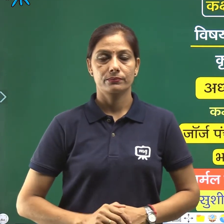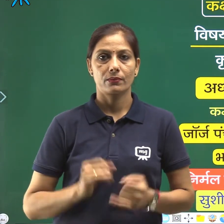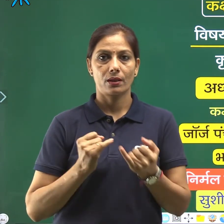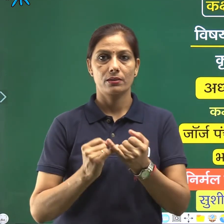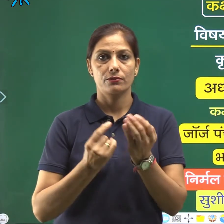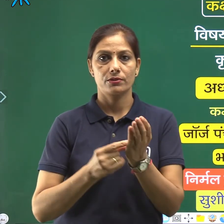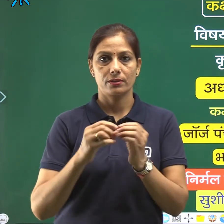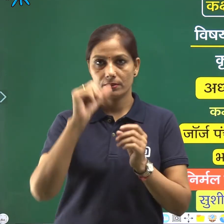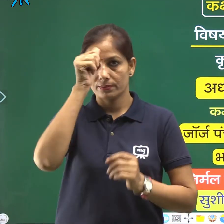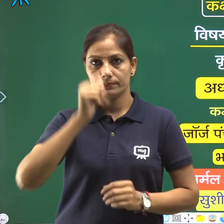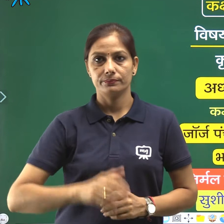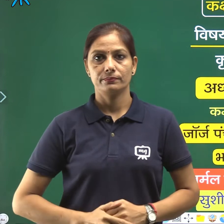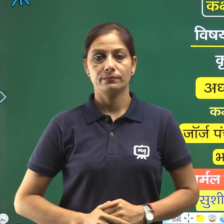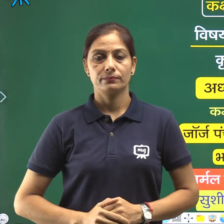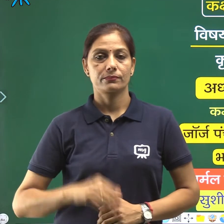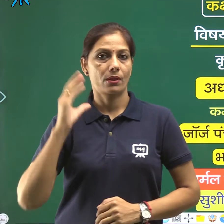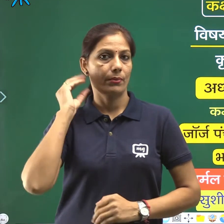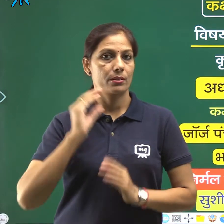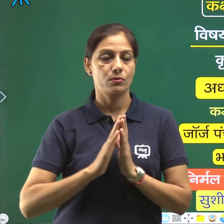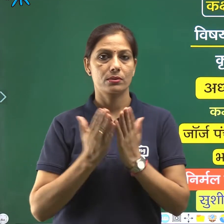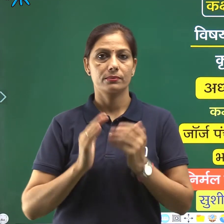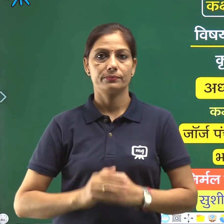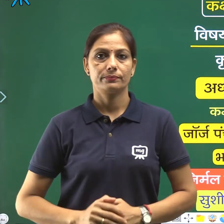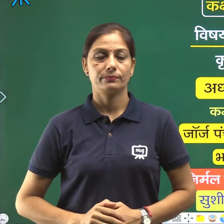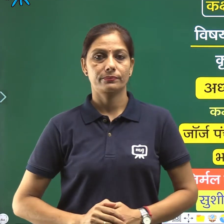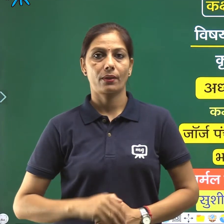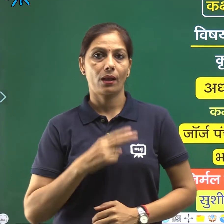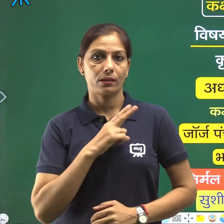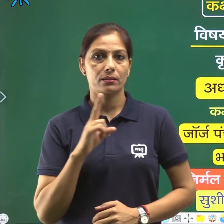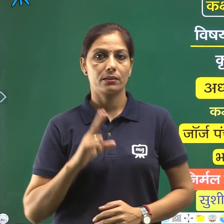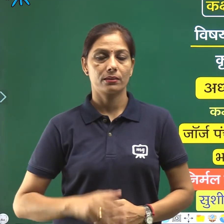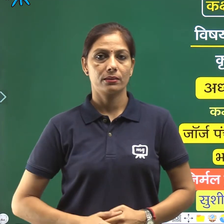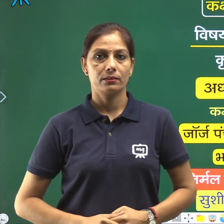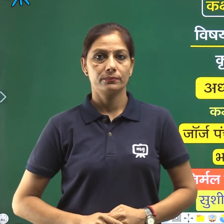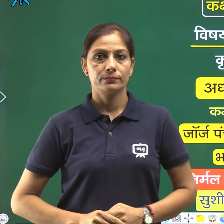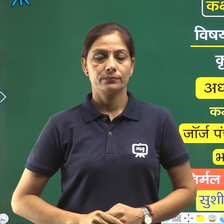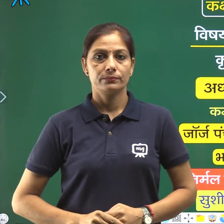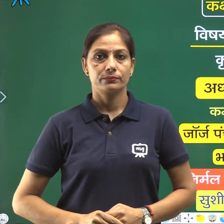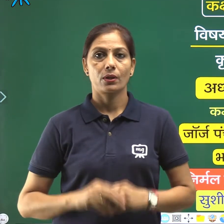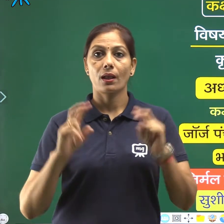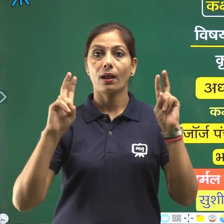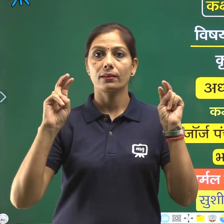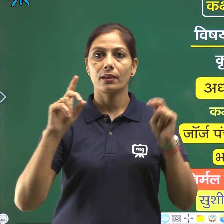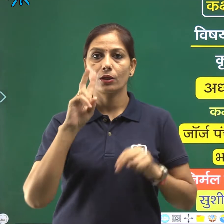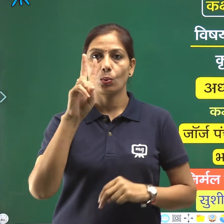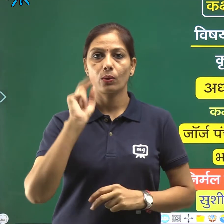हिंदी विषय की पाठ्य पुस्तक कृतिका के अध्याय 2